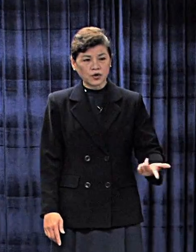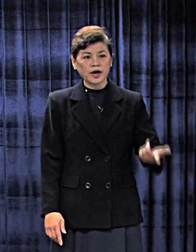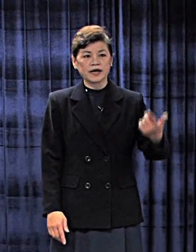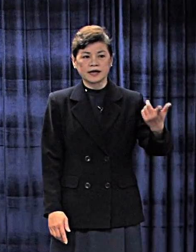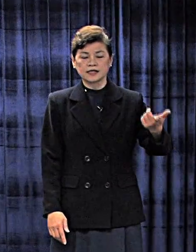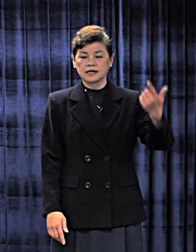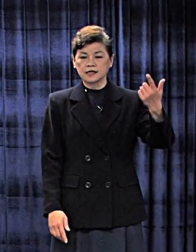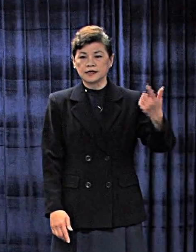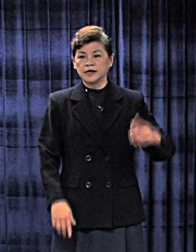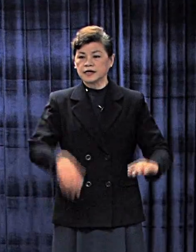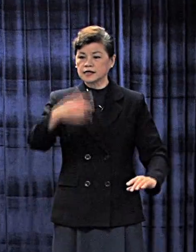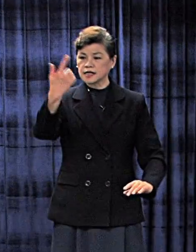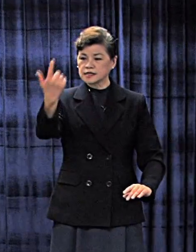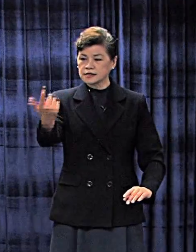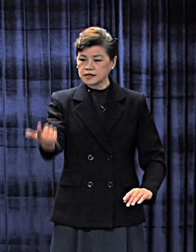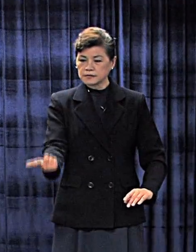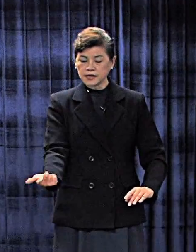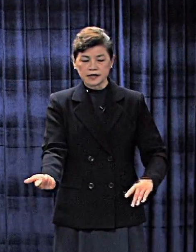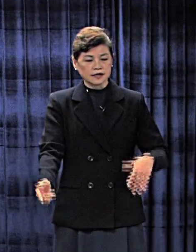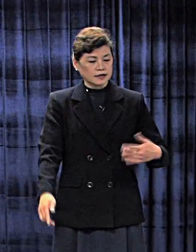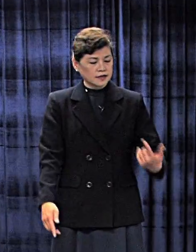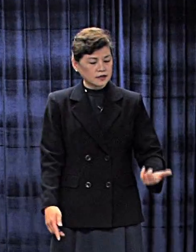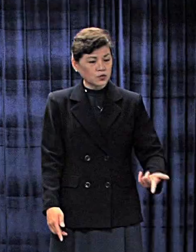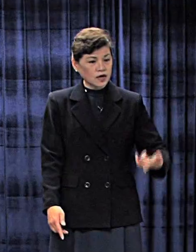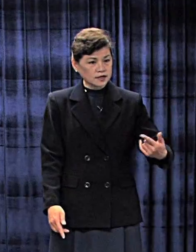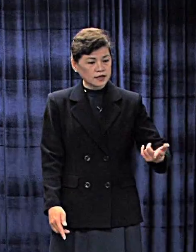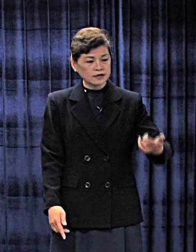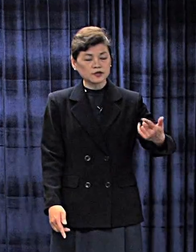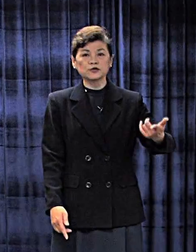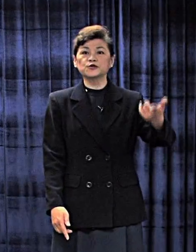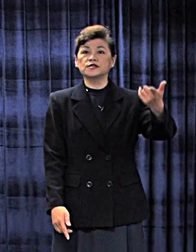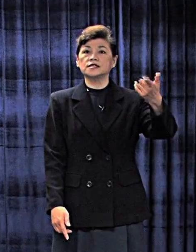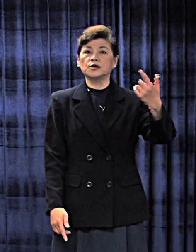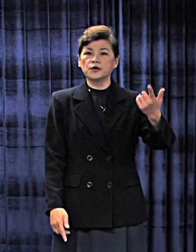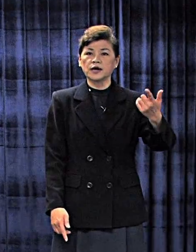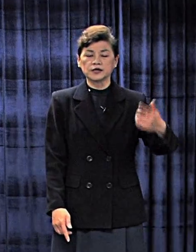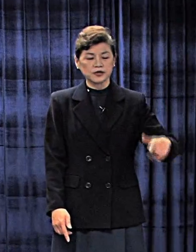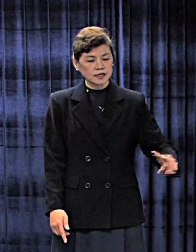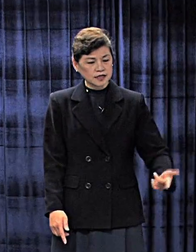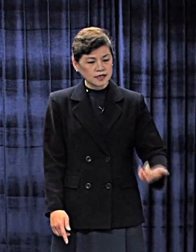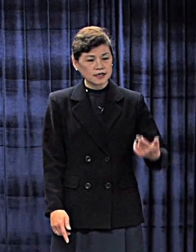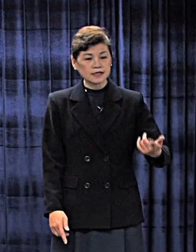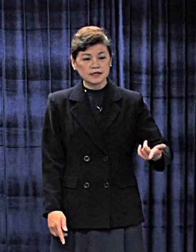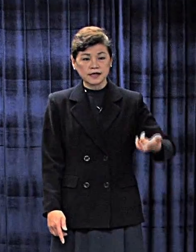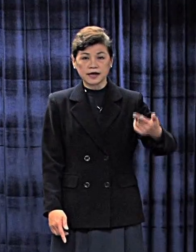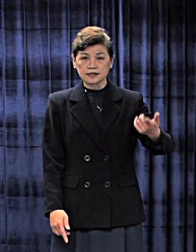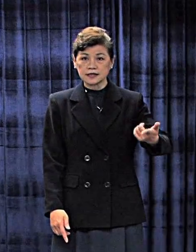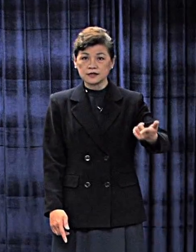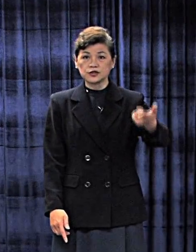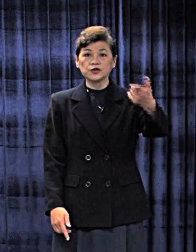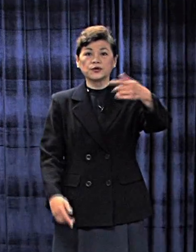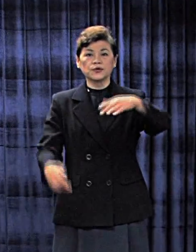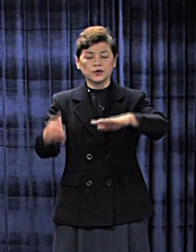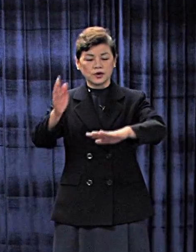快来代替，刚才这个叫慢，那这往上的动作是叫快，所以是一次两次就